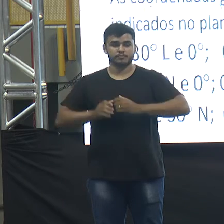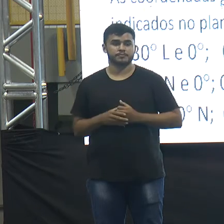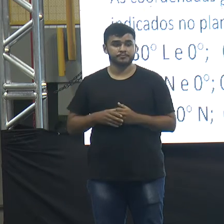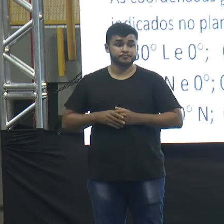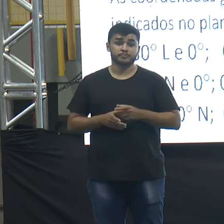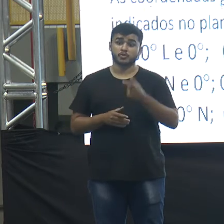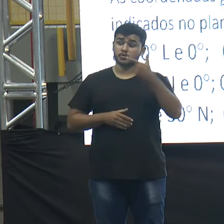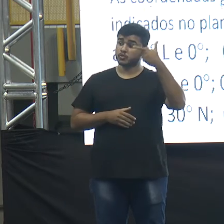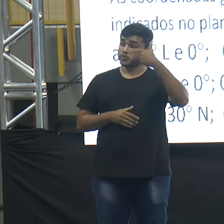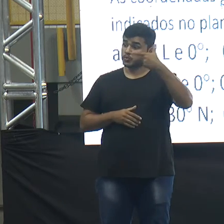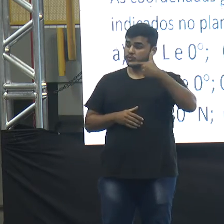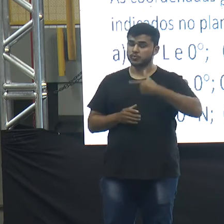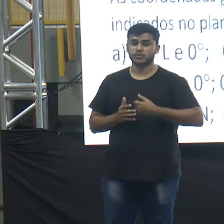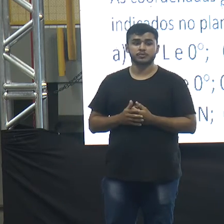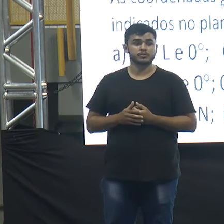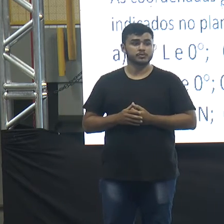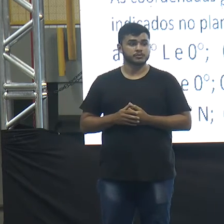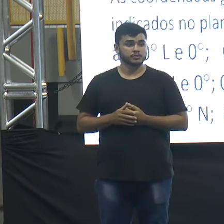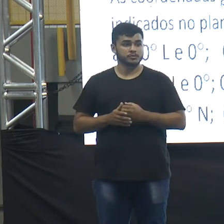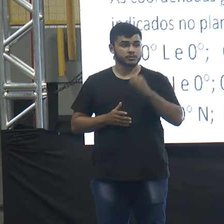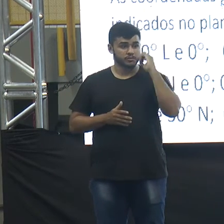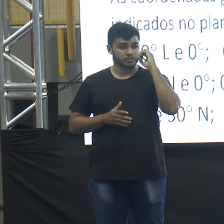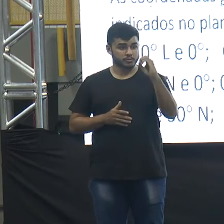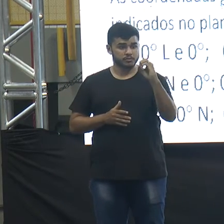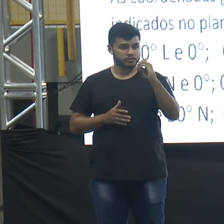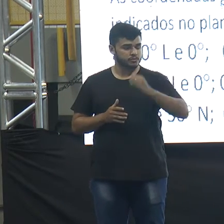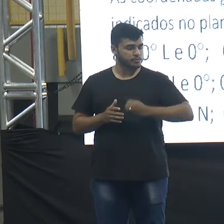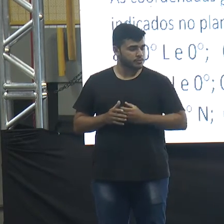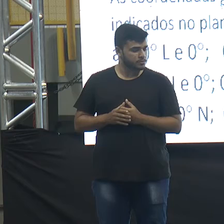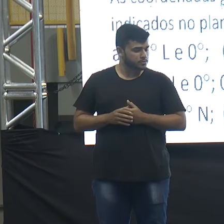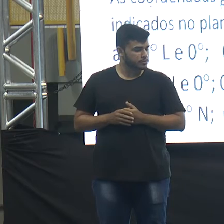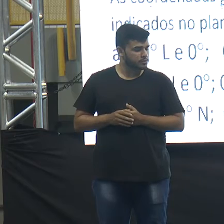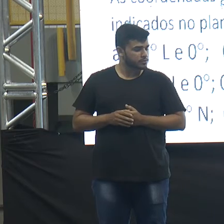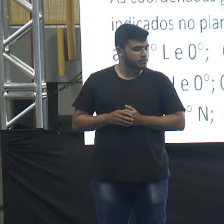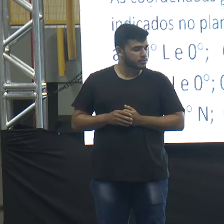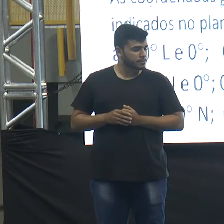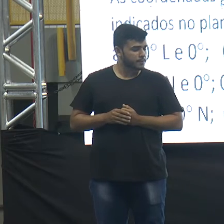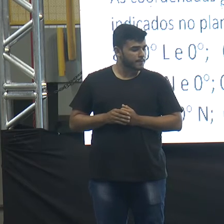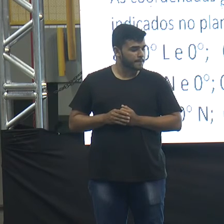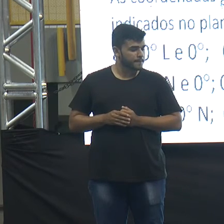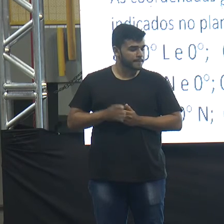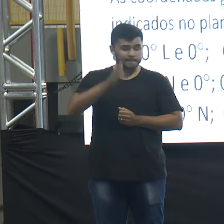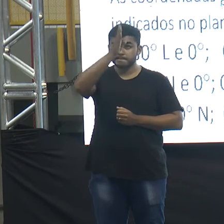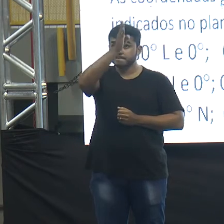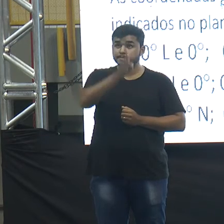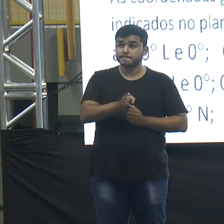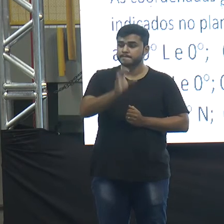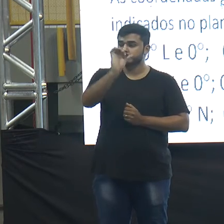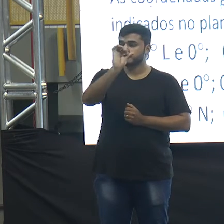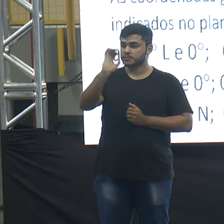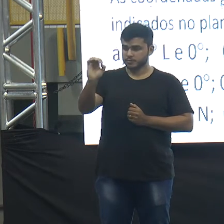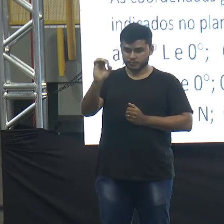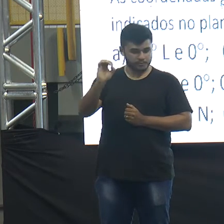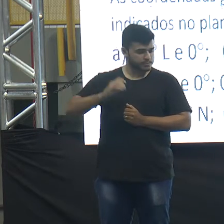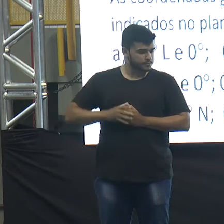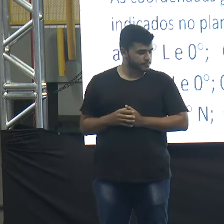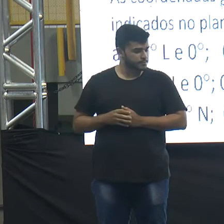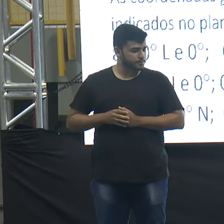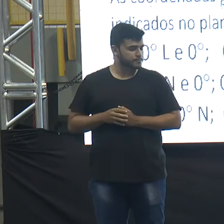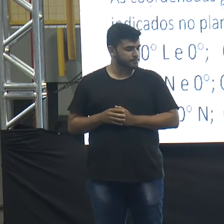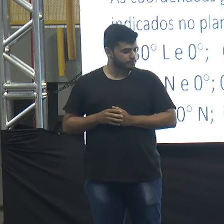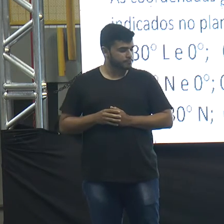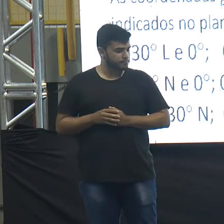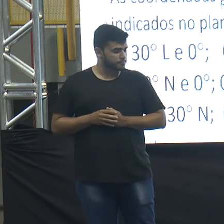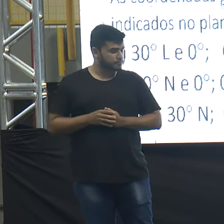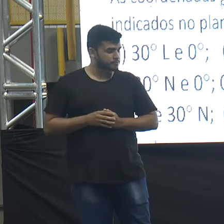ponto 2. Qual é a latitude? 0 grau. Olha a linha que passa sobre o ponto 2. Qual é a longitude? 60 graus